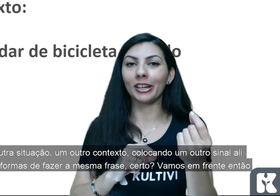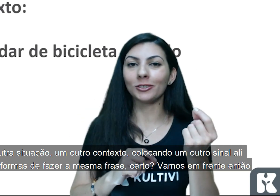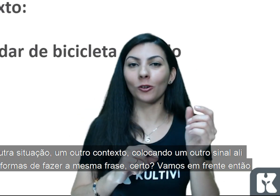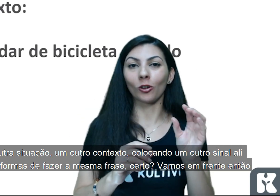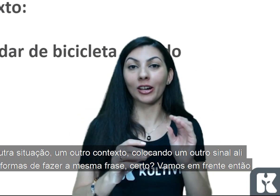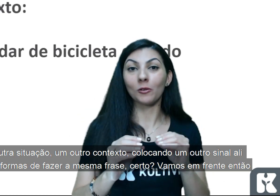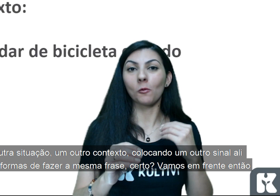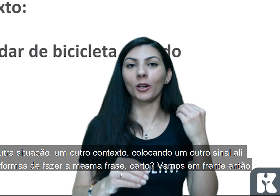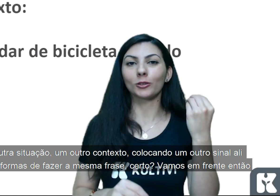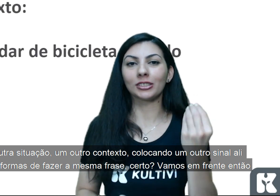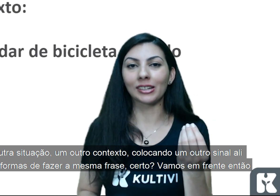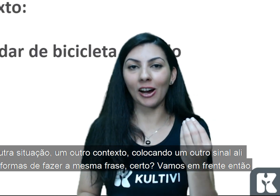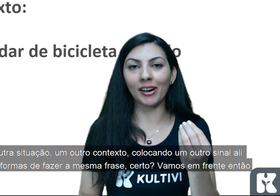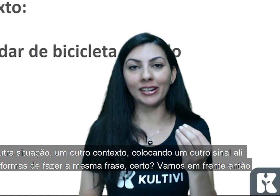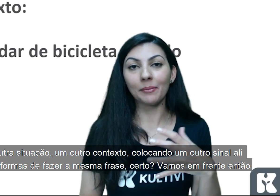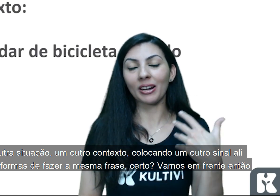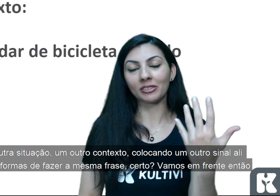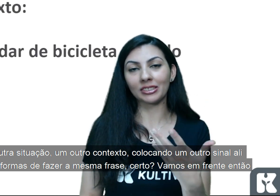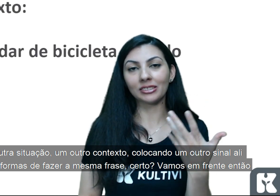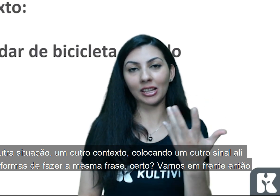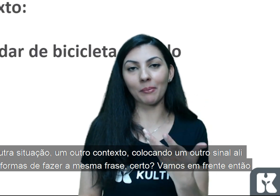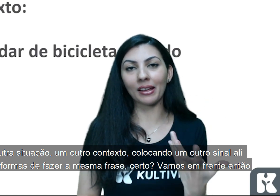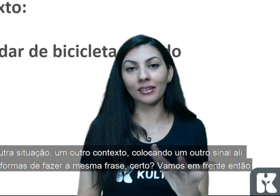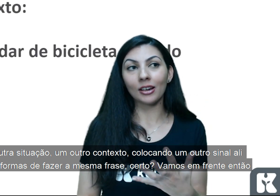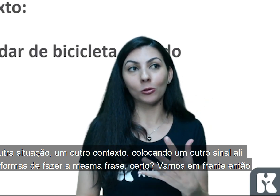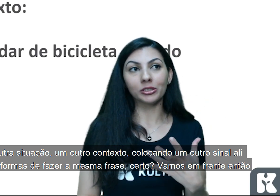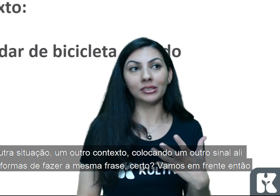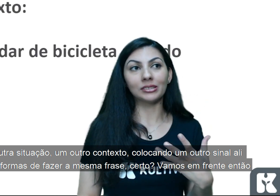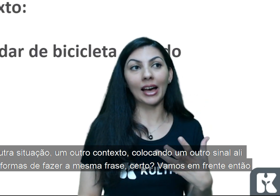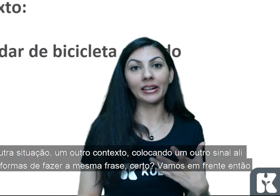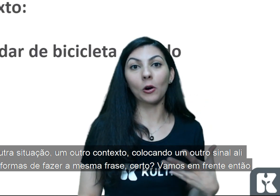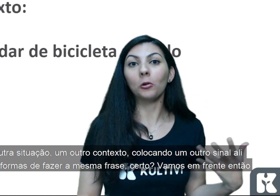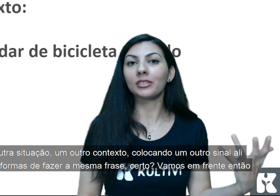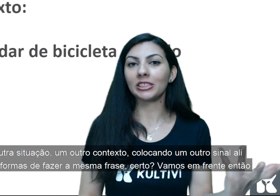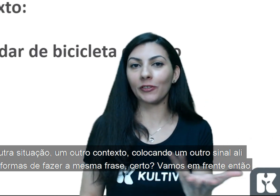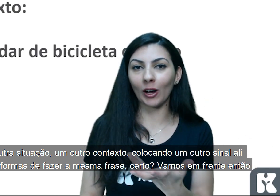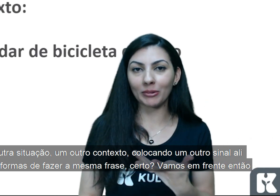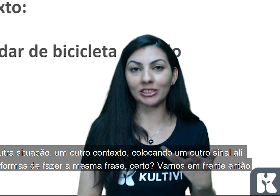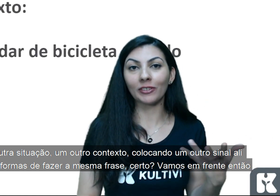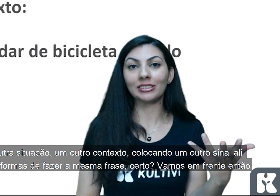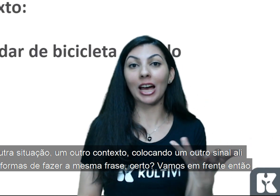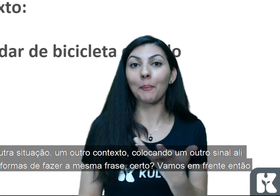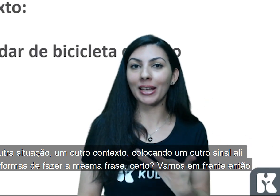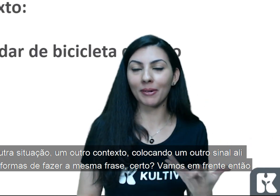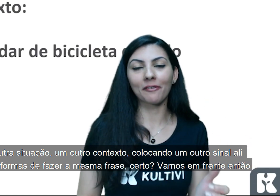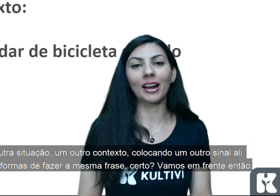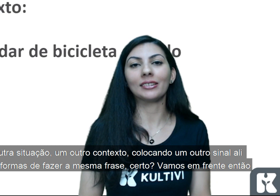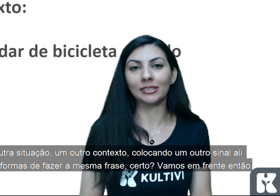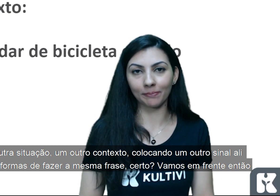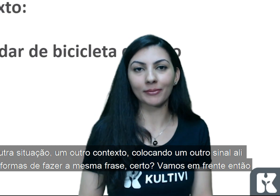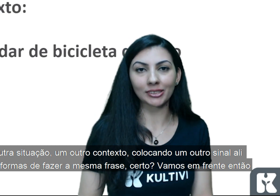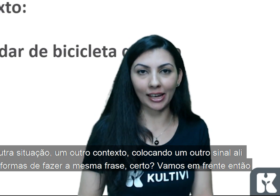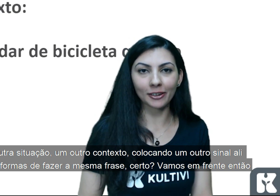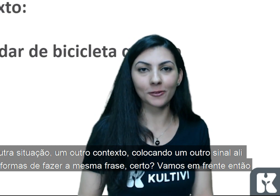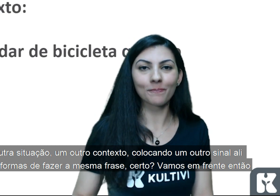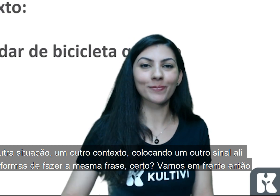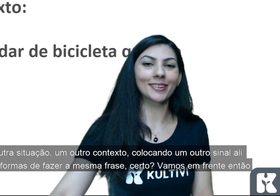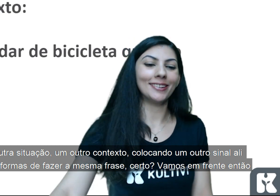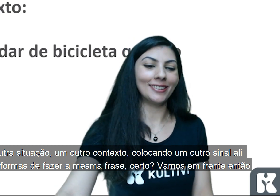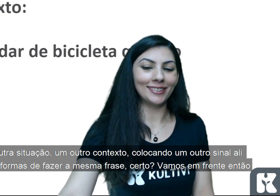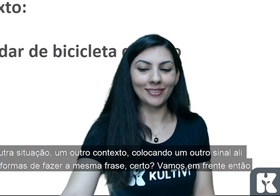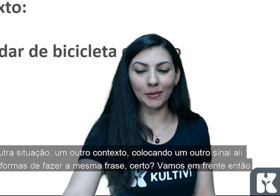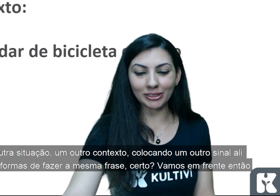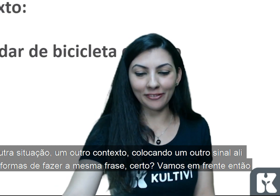outro contexto. Colocando um outro sinal ali para vocês também utilizarem outras formas de fazer a mesma frase. Certo?